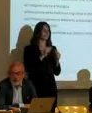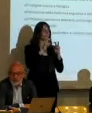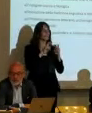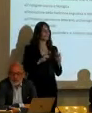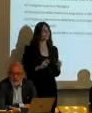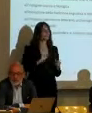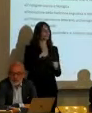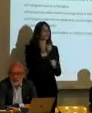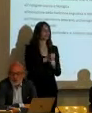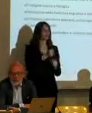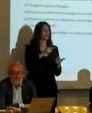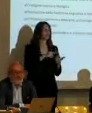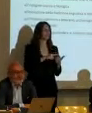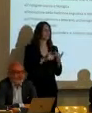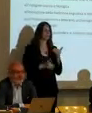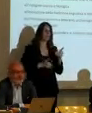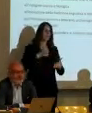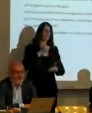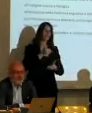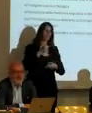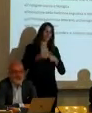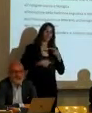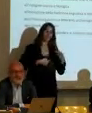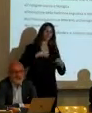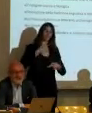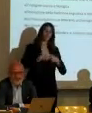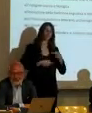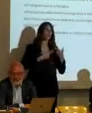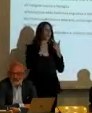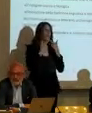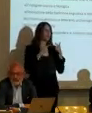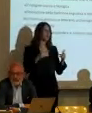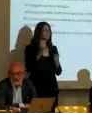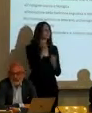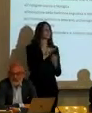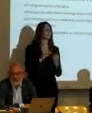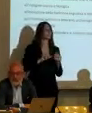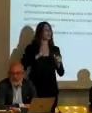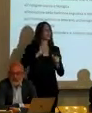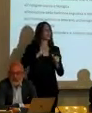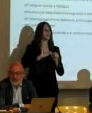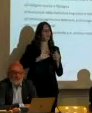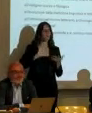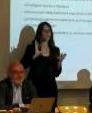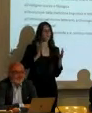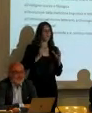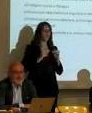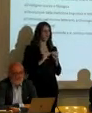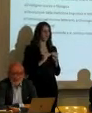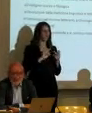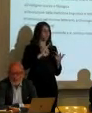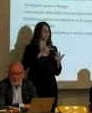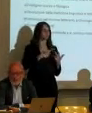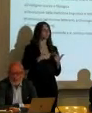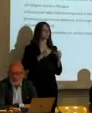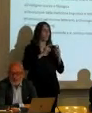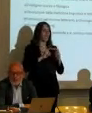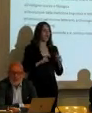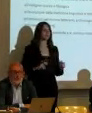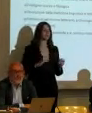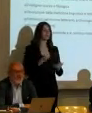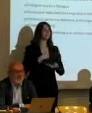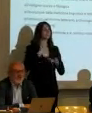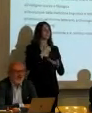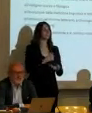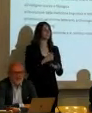filologica, l'evoluzione della tradizione linguistica e letteraria, l'analisi dell'immenso patrimonio letterario,